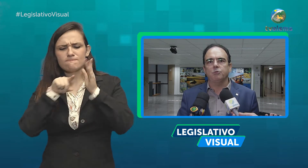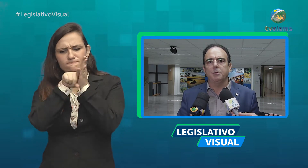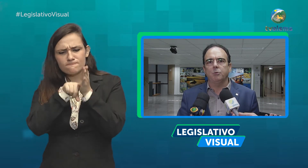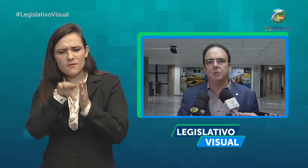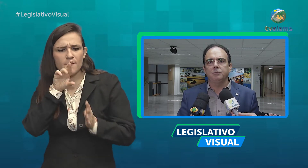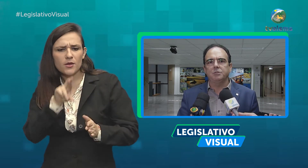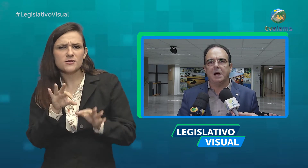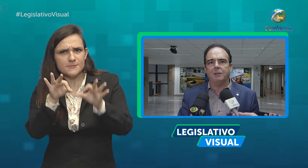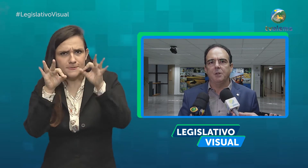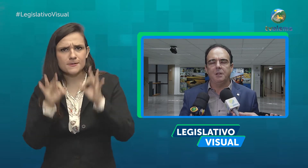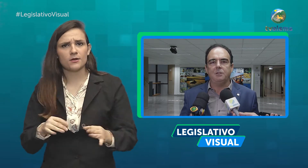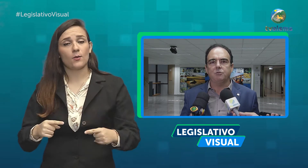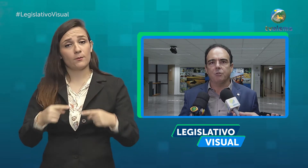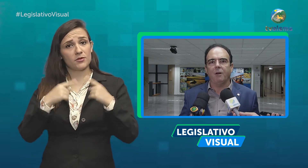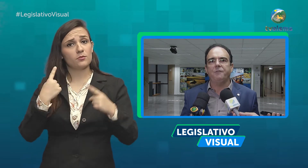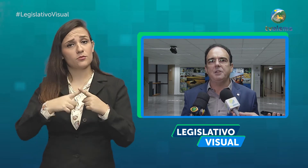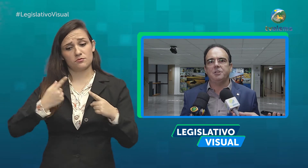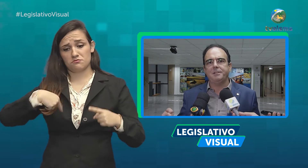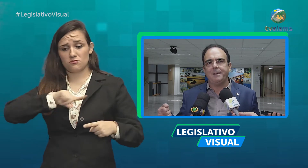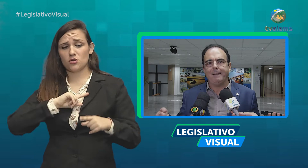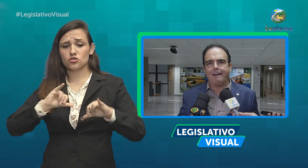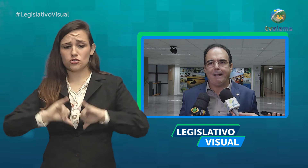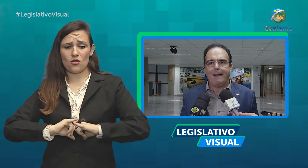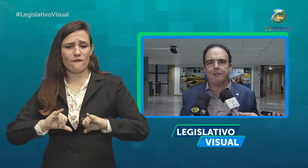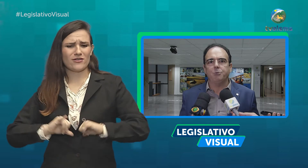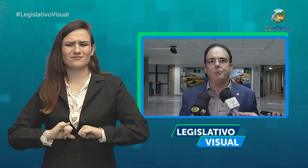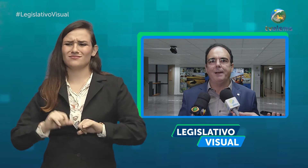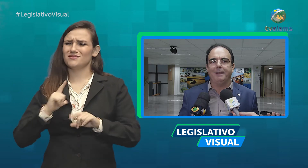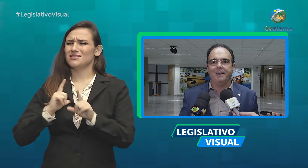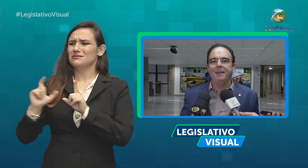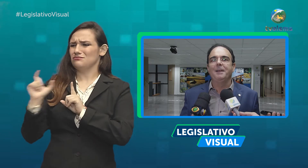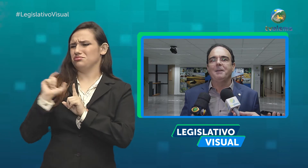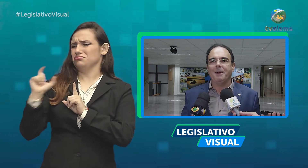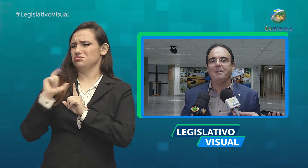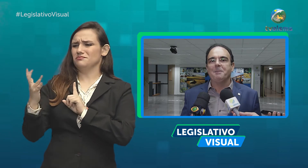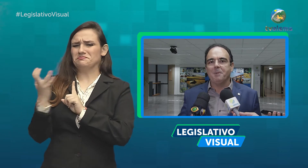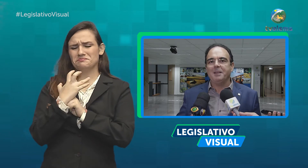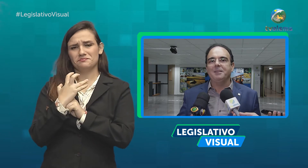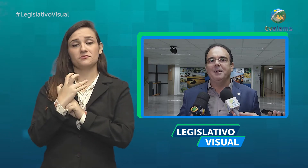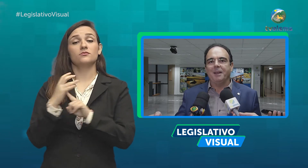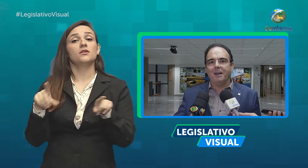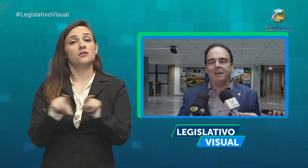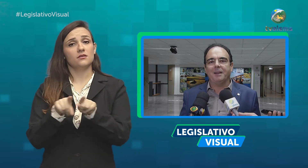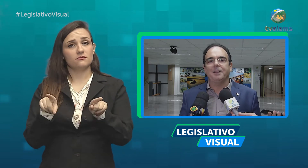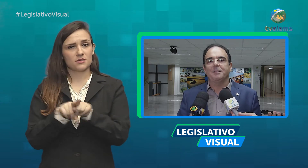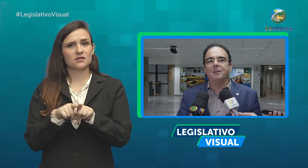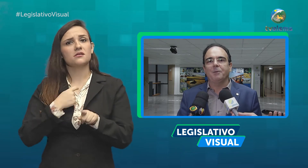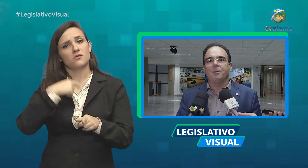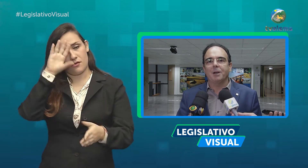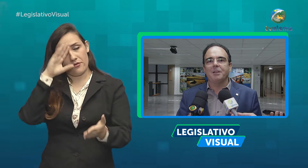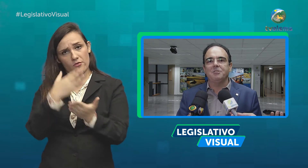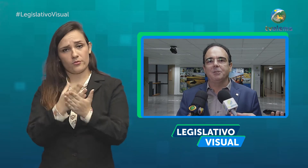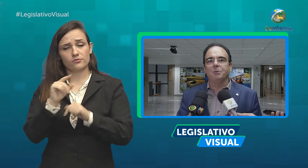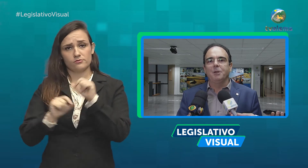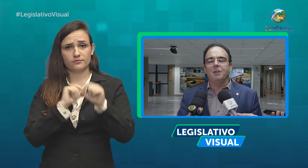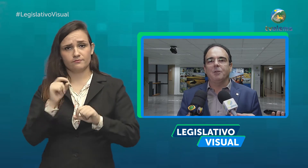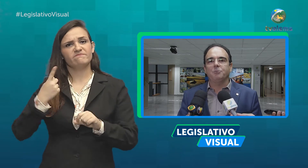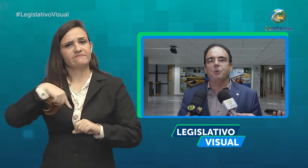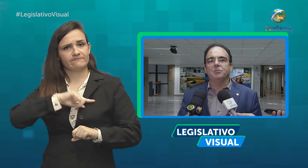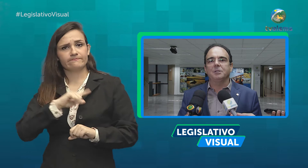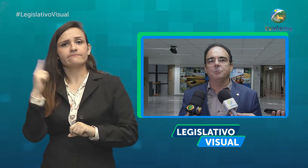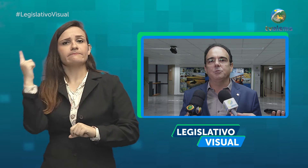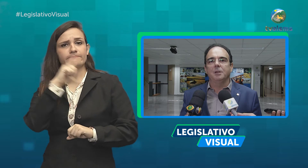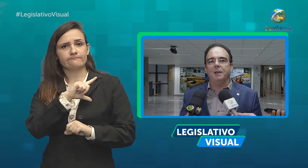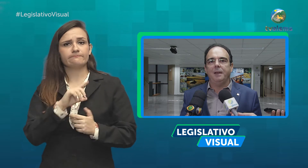aos consumidores do Estado. A gente sofre, a gente é atacado, mas eu acredito que